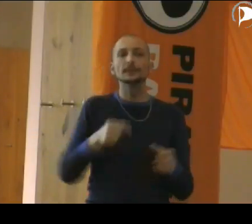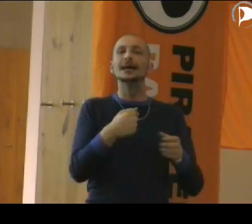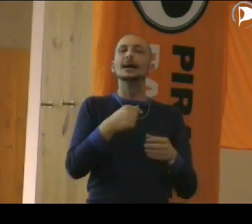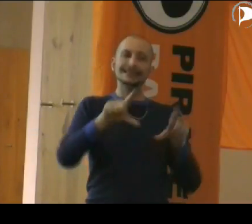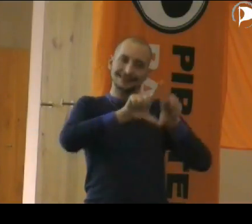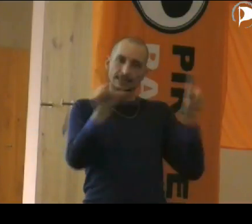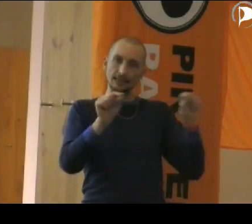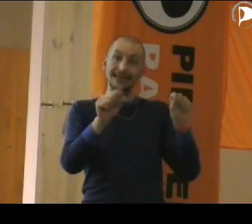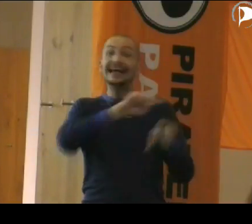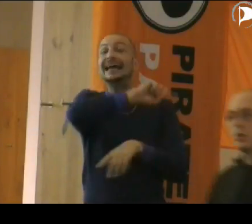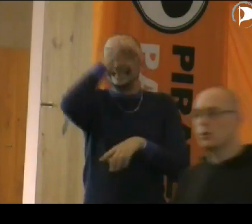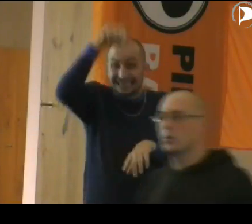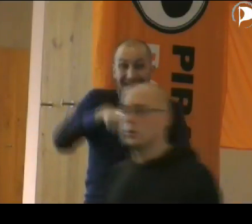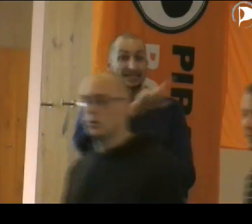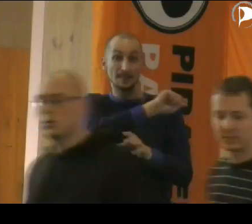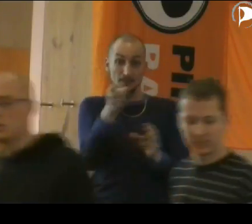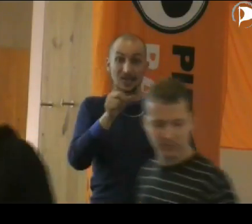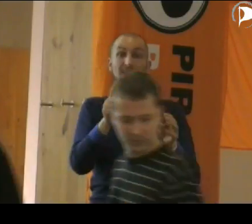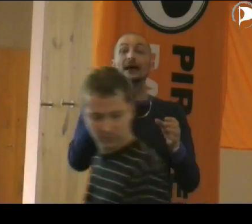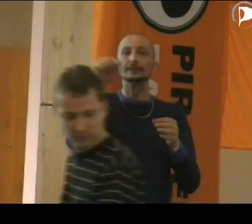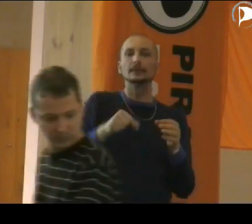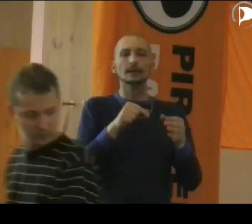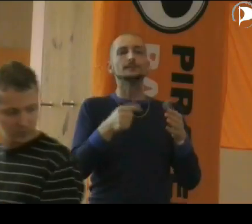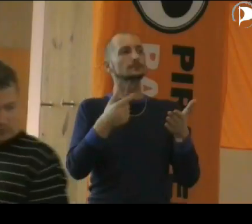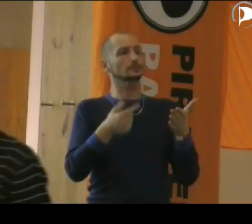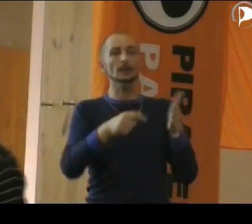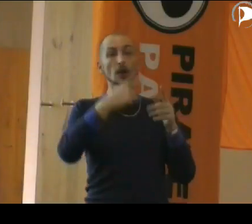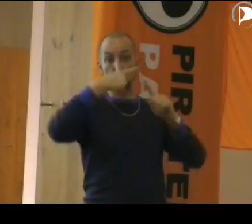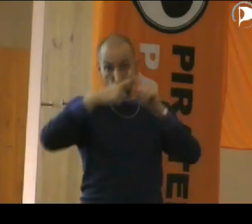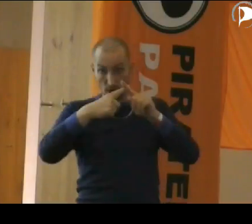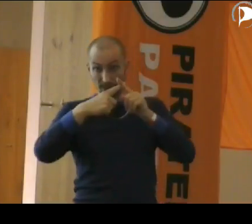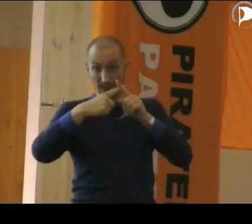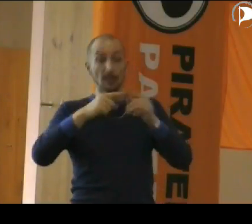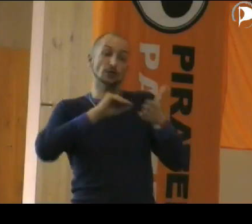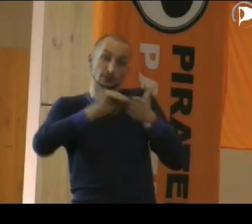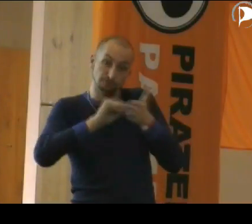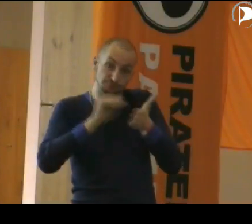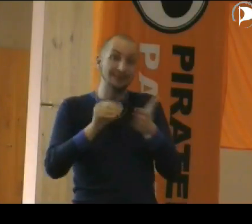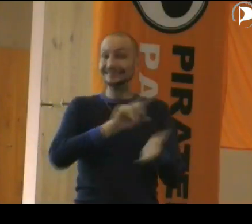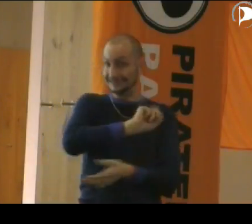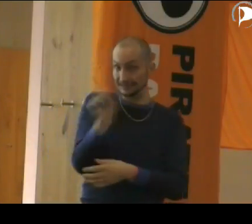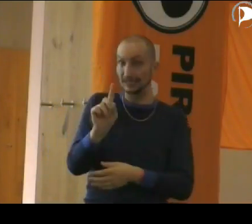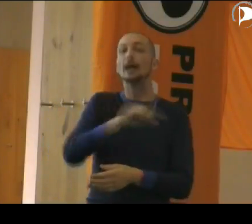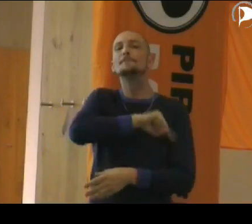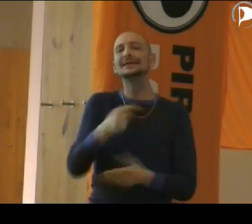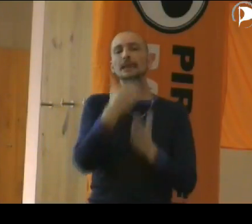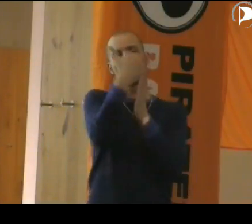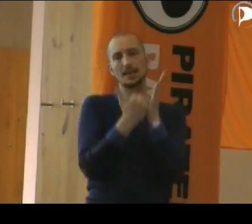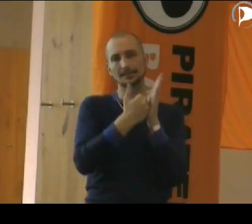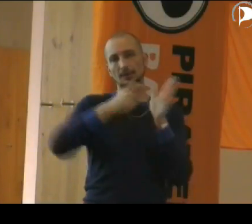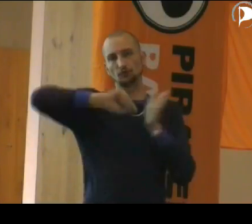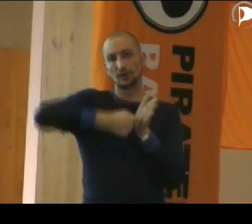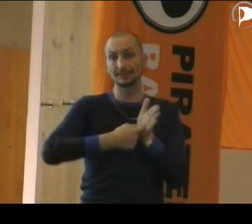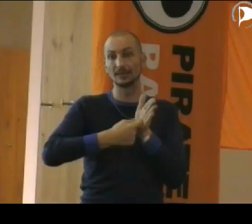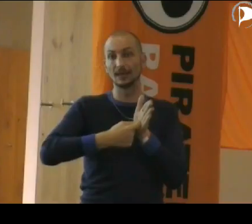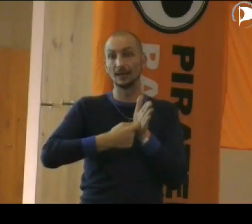irgendwo ein kreuz nicht markieren nicht beschließt mit einem namen drauf schreiben lässt sich sagen dass die kandidaten anders bist und ich habe jetzt